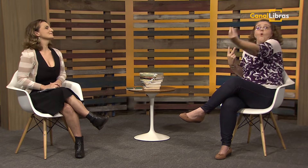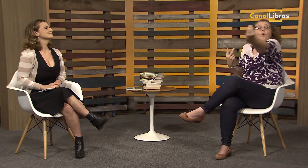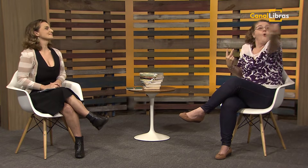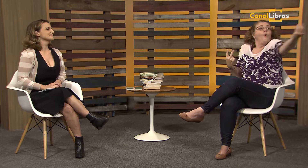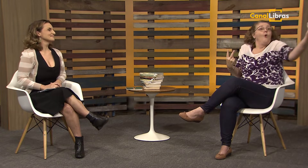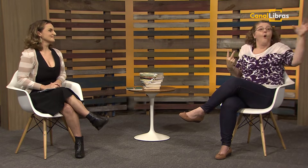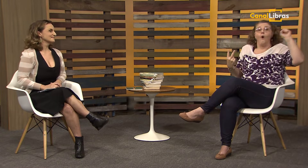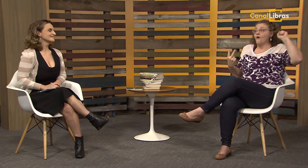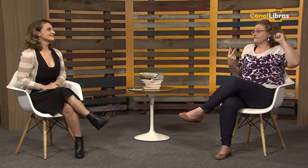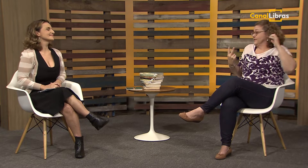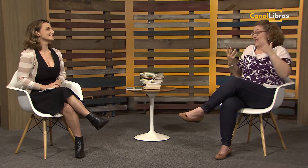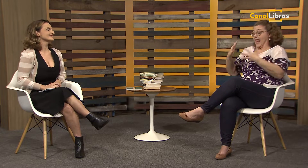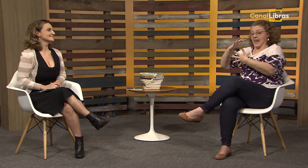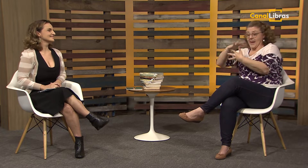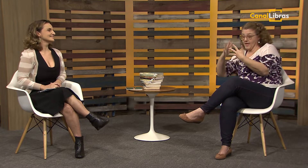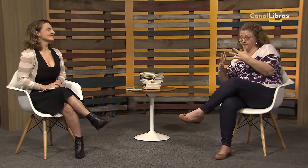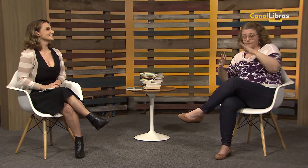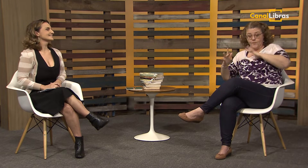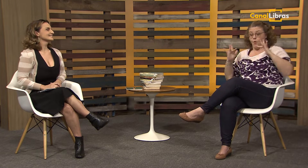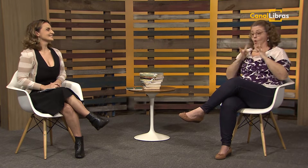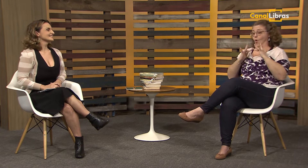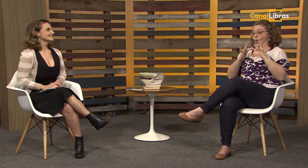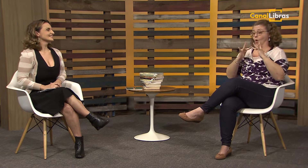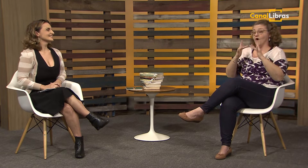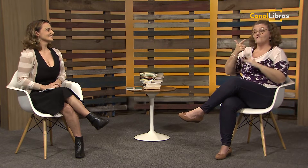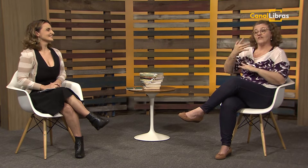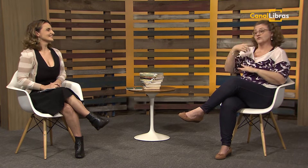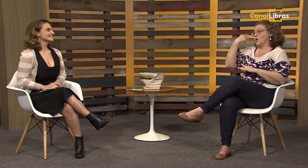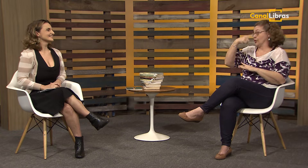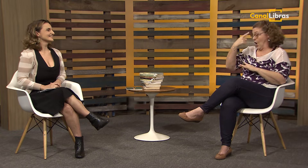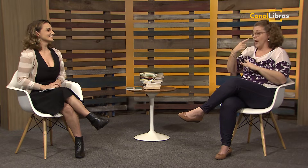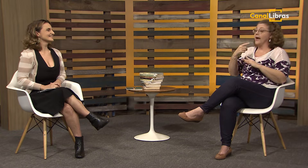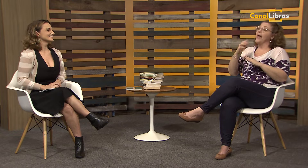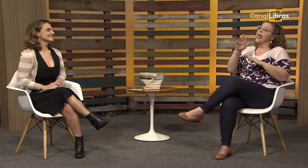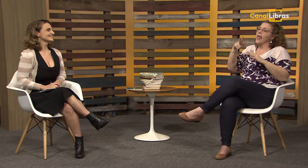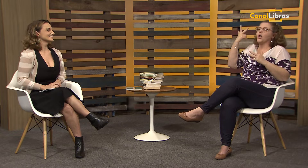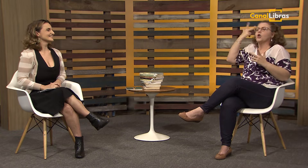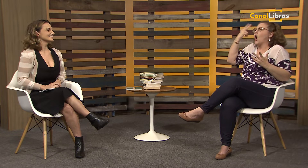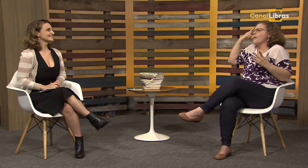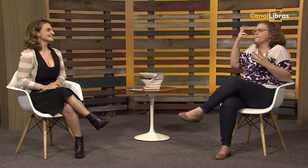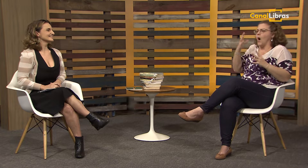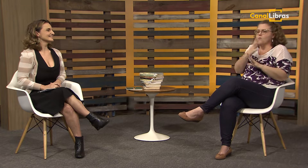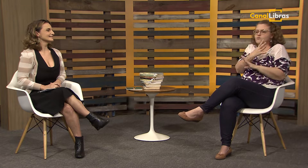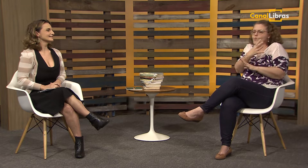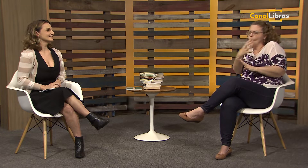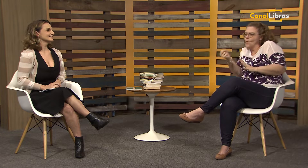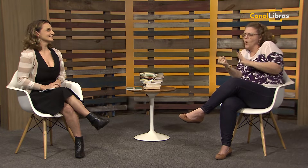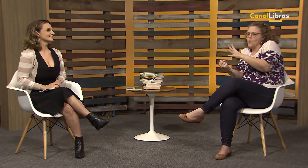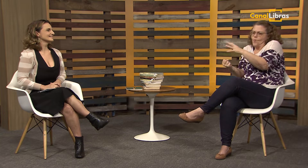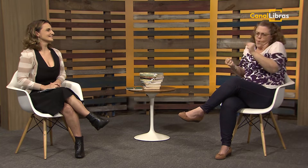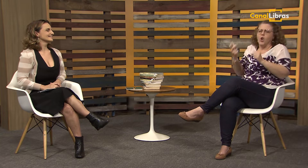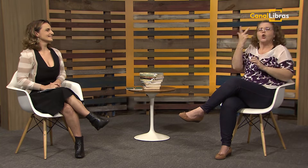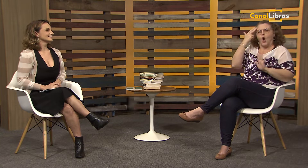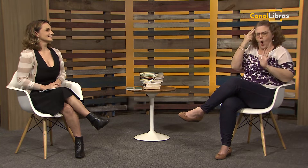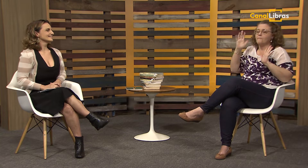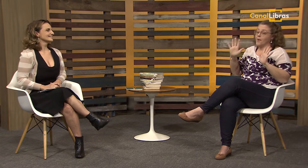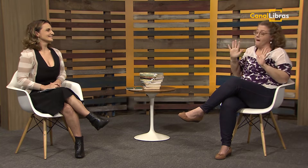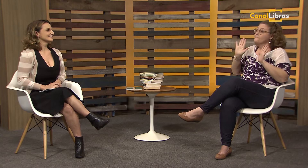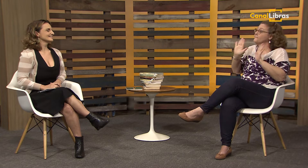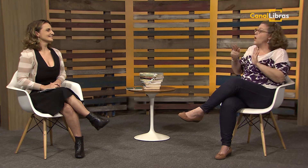entre surdos e ouvintes, as duas línguas estão em contato diário. Então, é natural que aconteçam alguns empréstimos. O que não